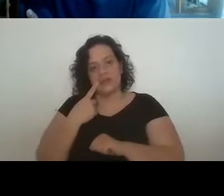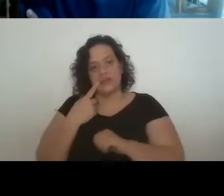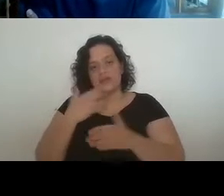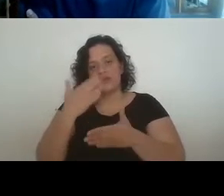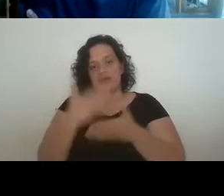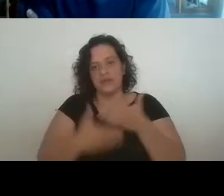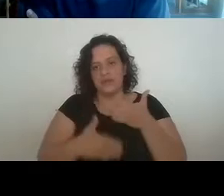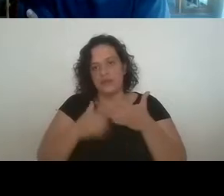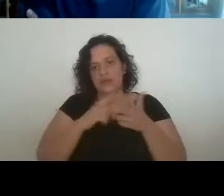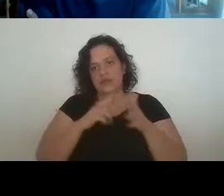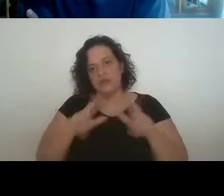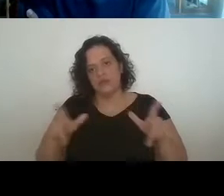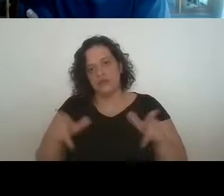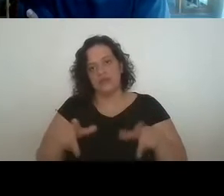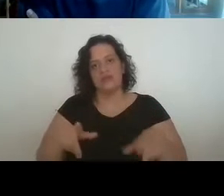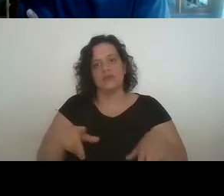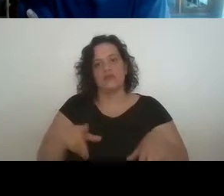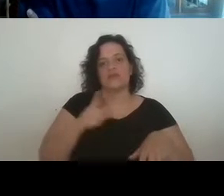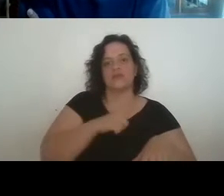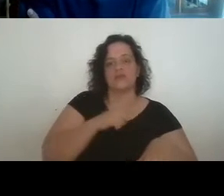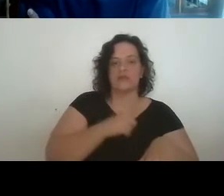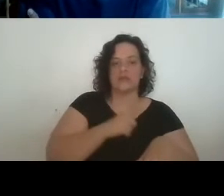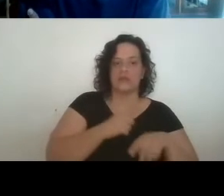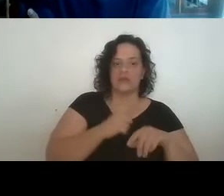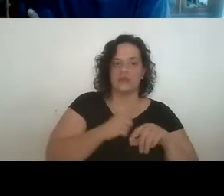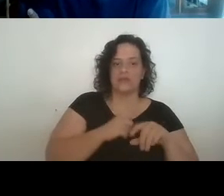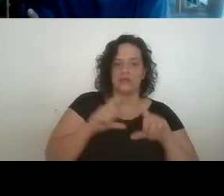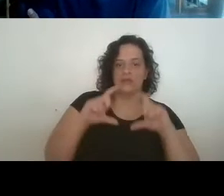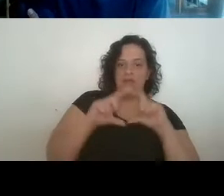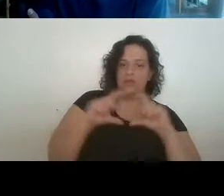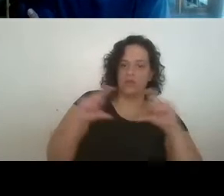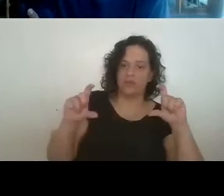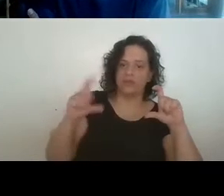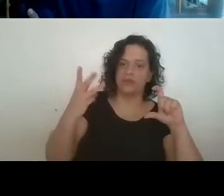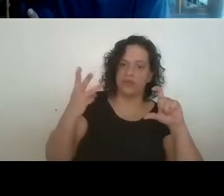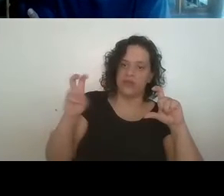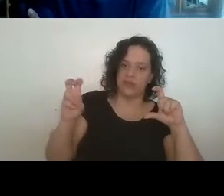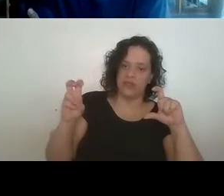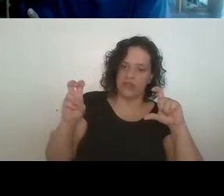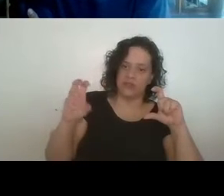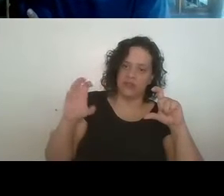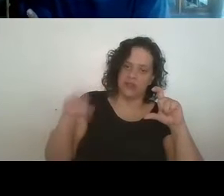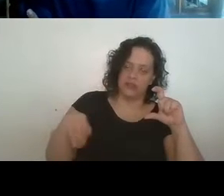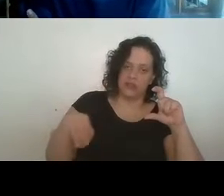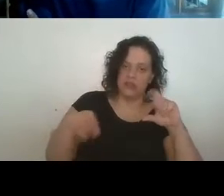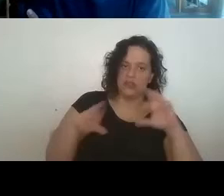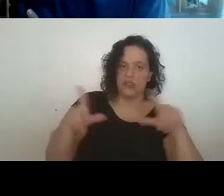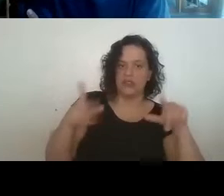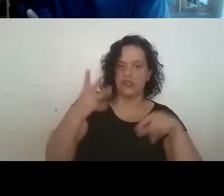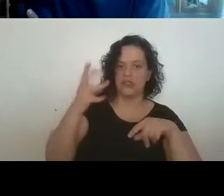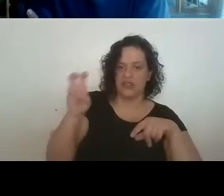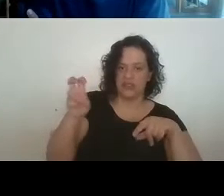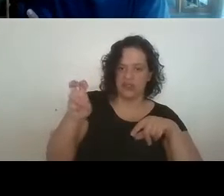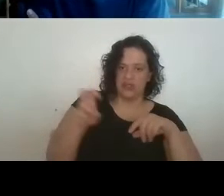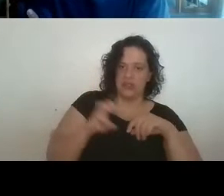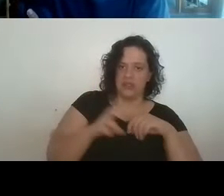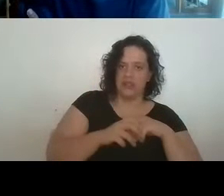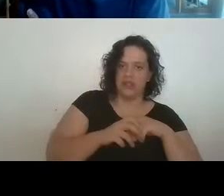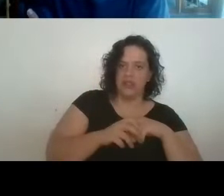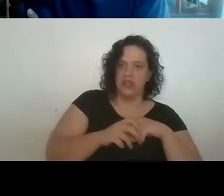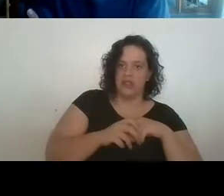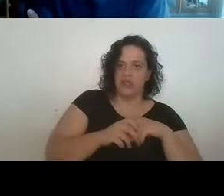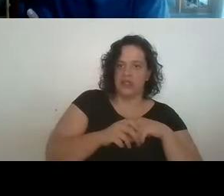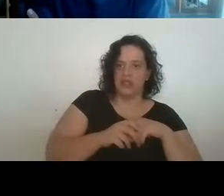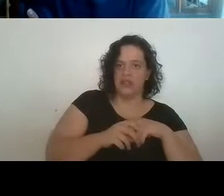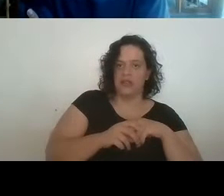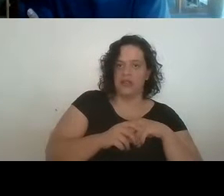tem um substrato de 30 centímetros, não de 45, como está no desenho acima. Tem uma